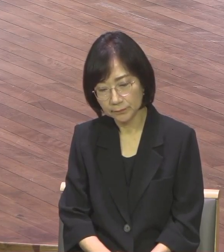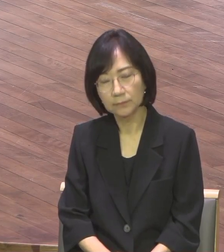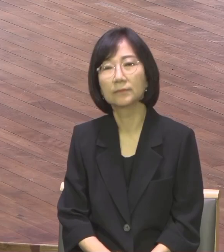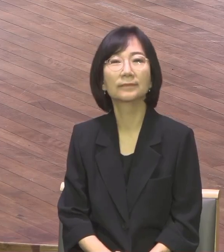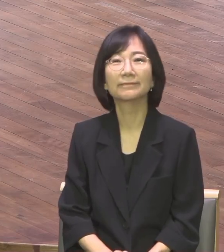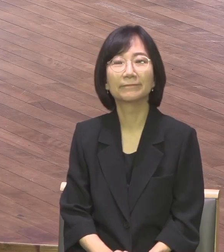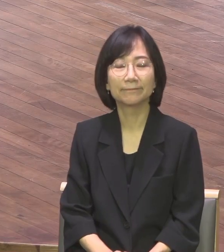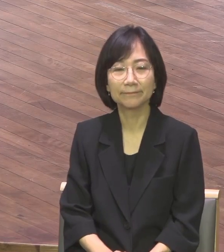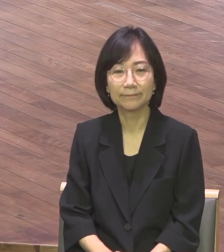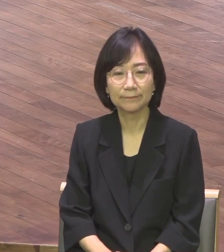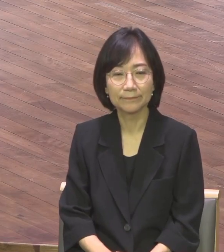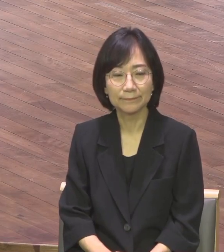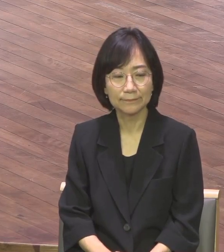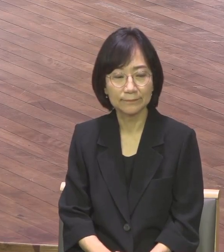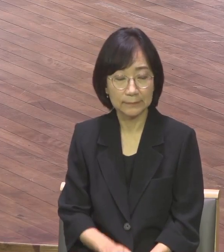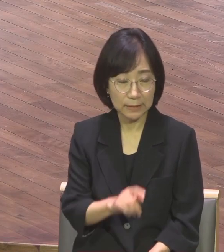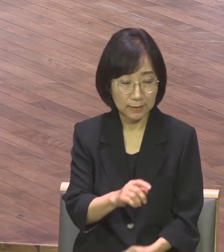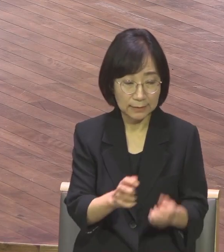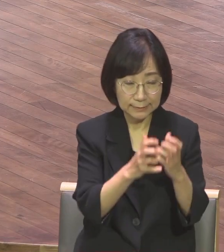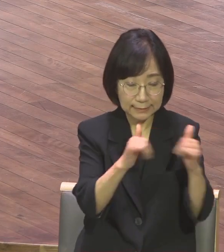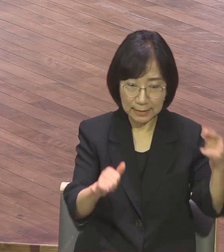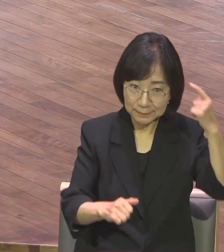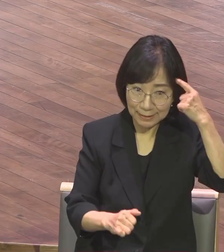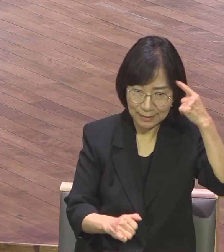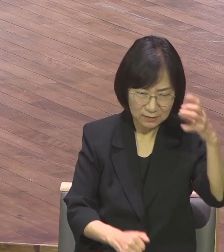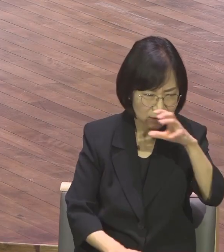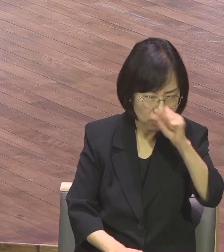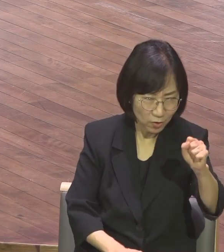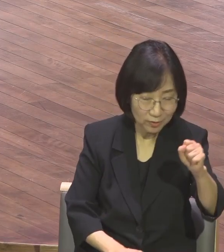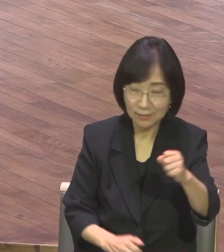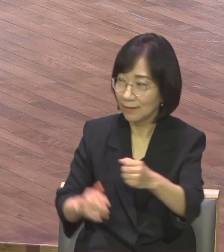하나님 앞에서 선하기 위해서는요